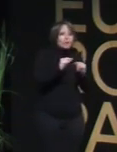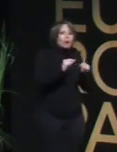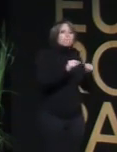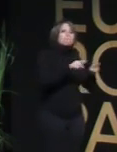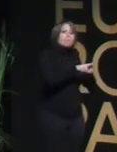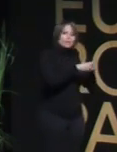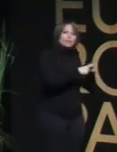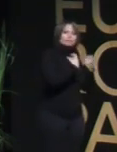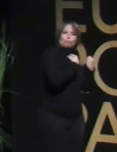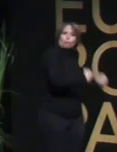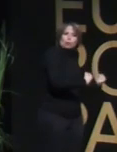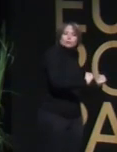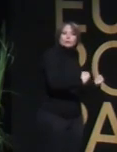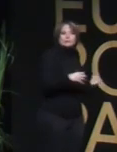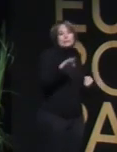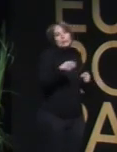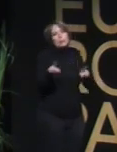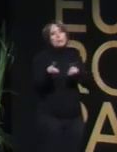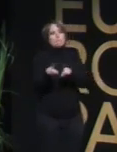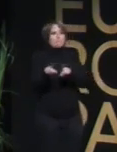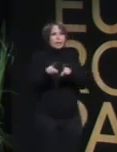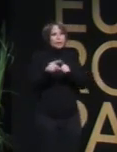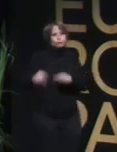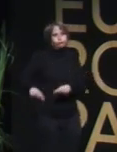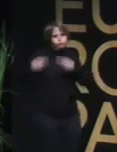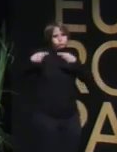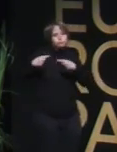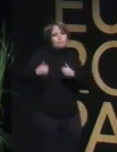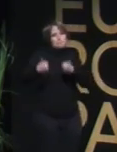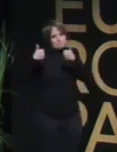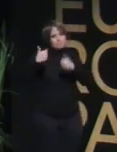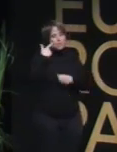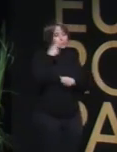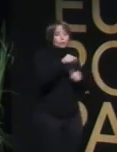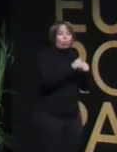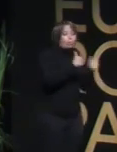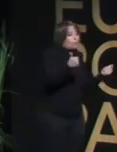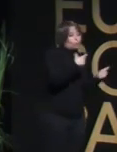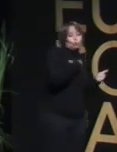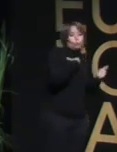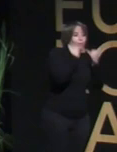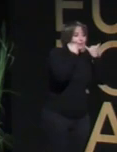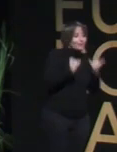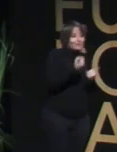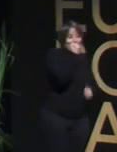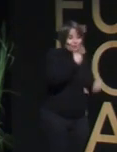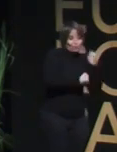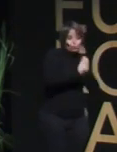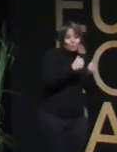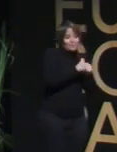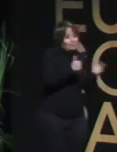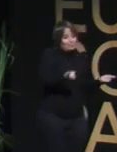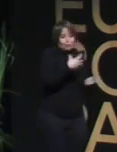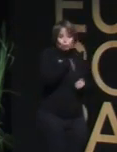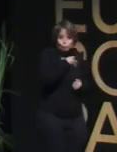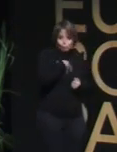más y parejas que se han enfrentado más. Hay parejas que no se pueden divorciar por la crisis que conlleva y el tener que separarse no se pueden